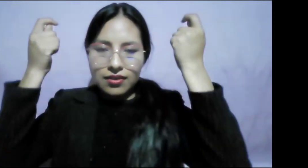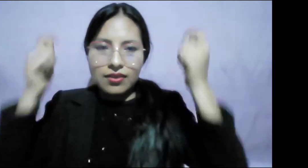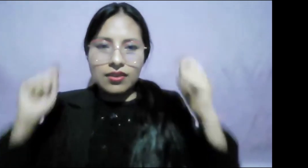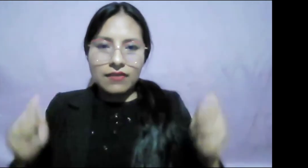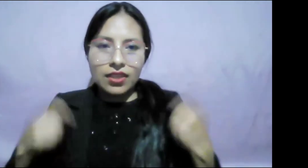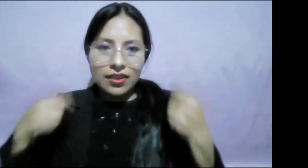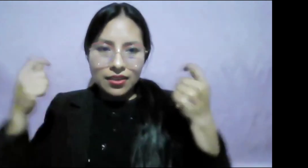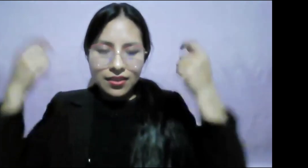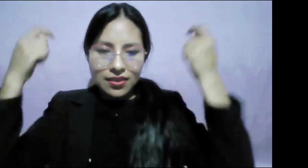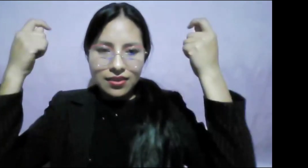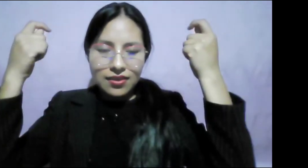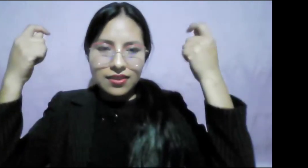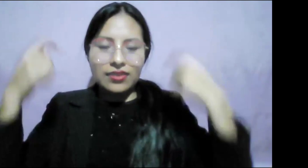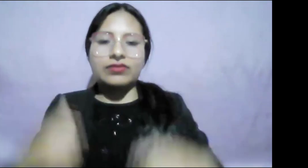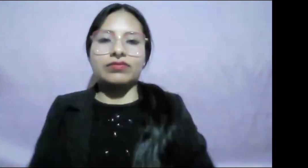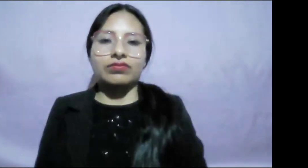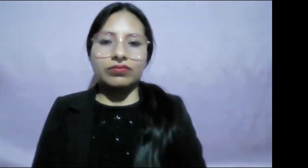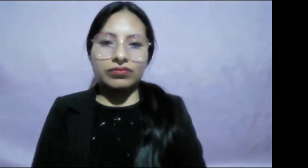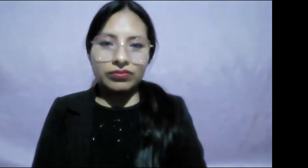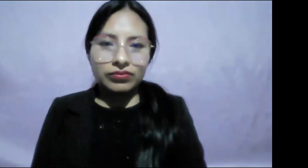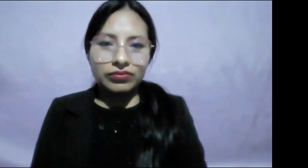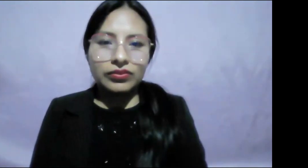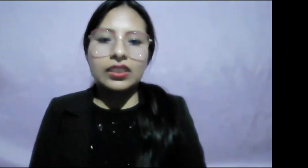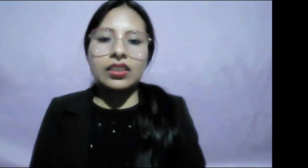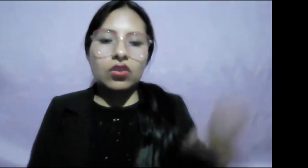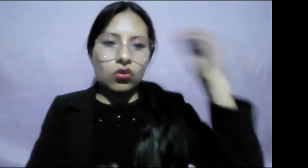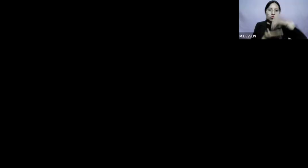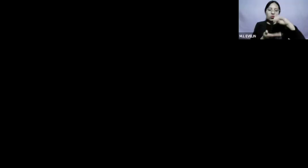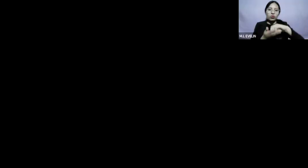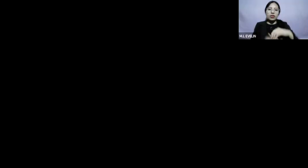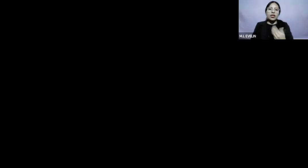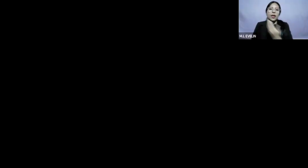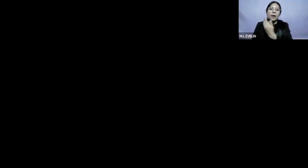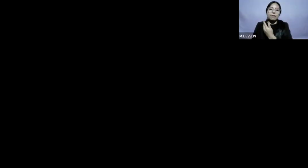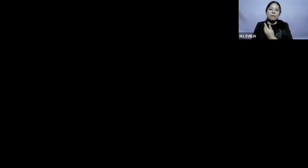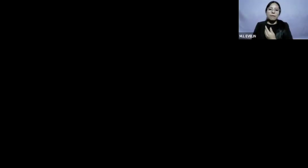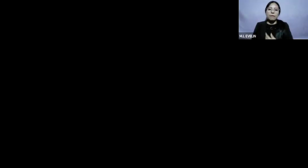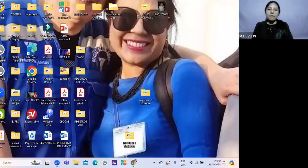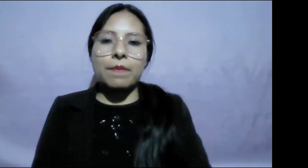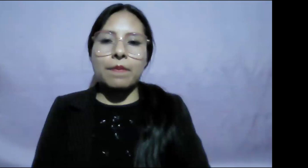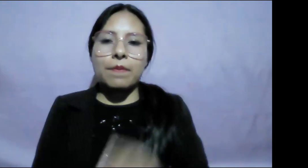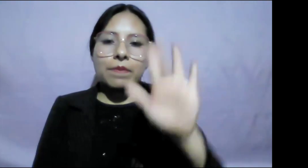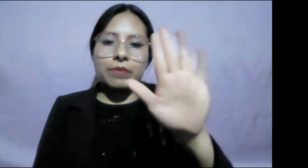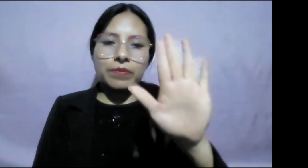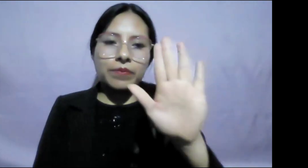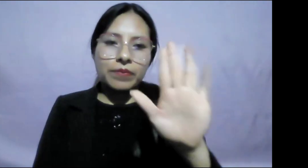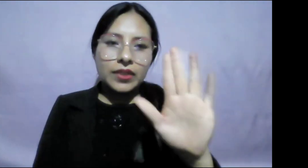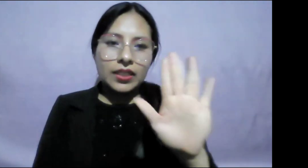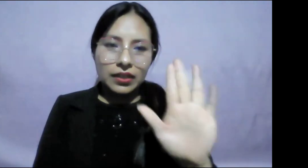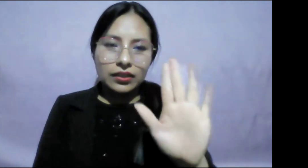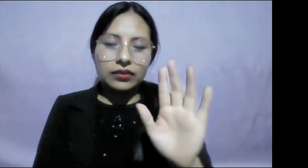Sí muy bien continuamos siguiente oración Ay perdón